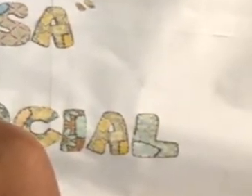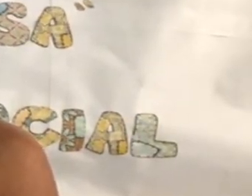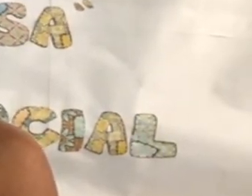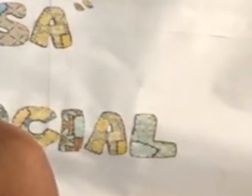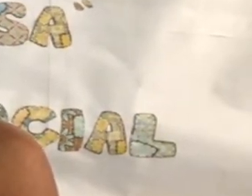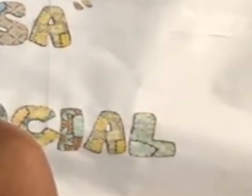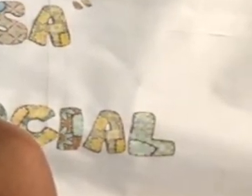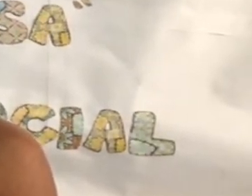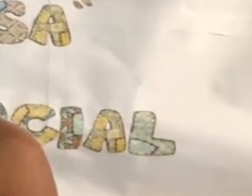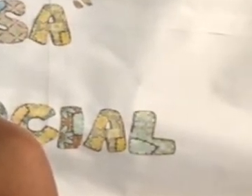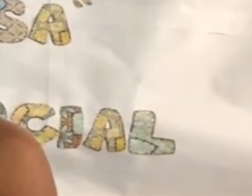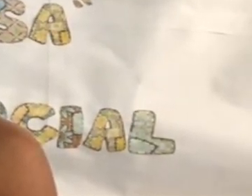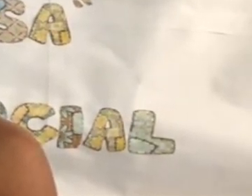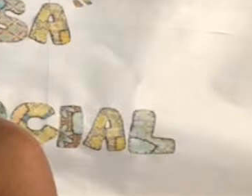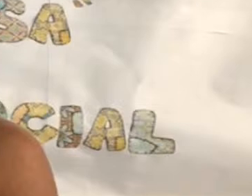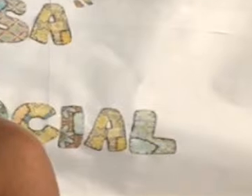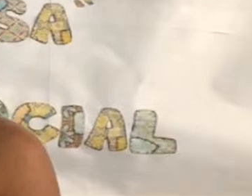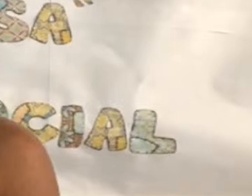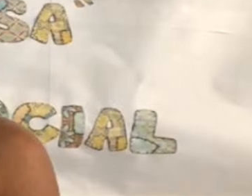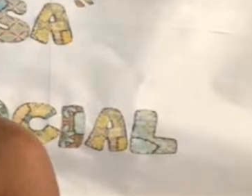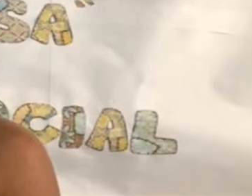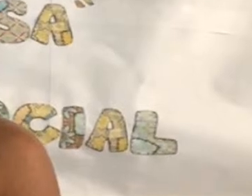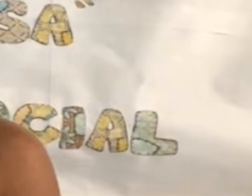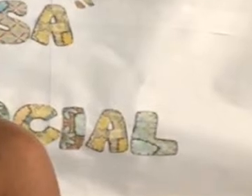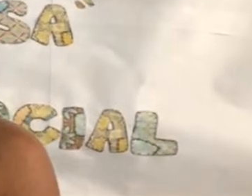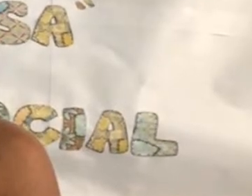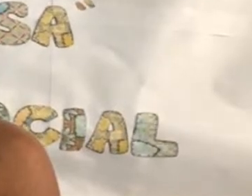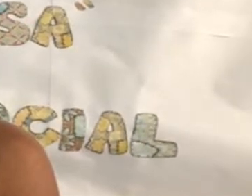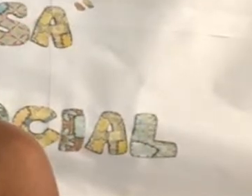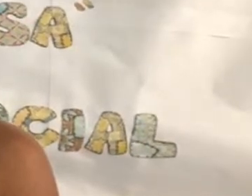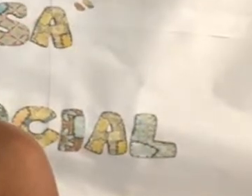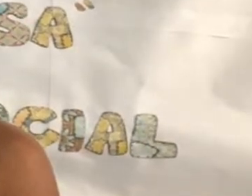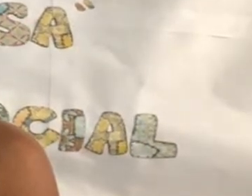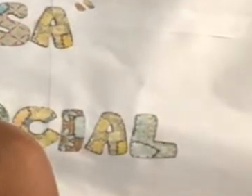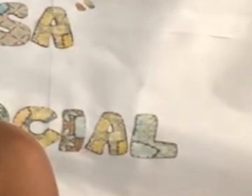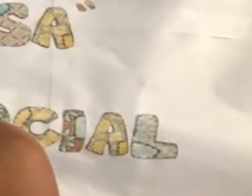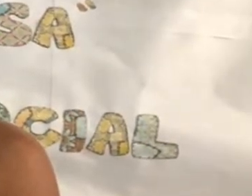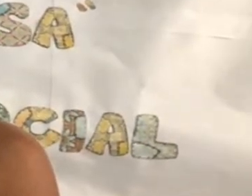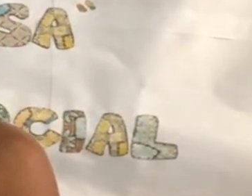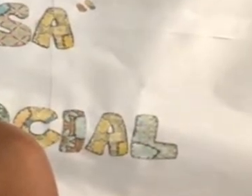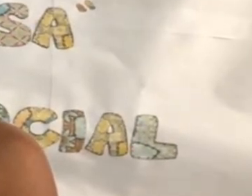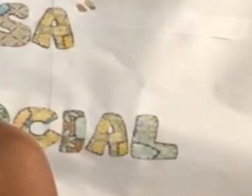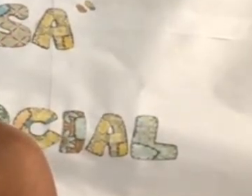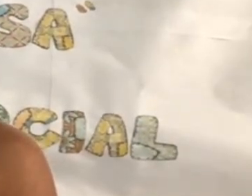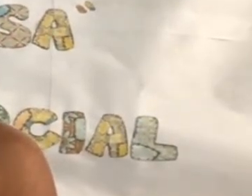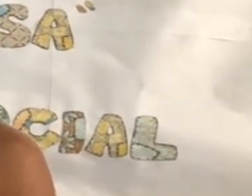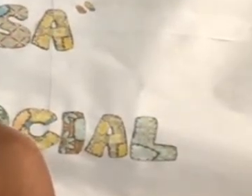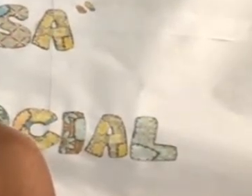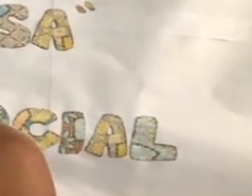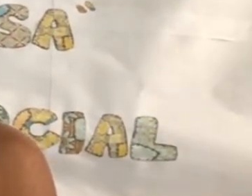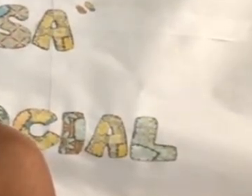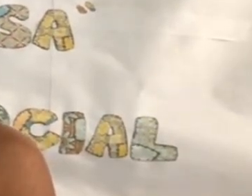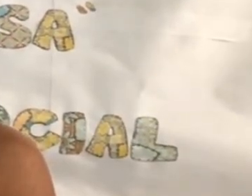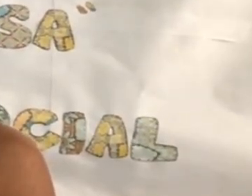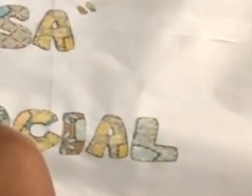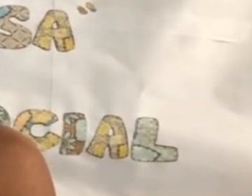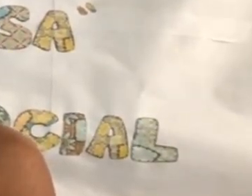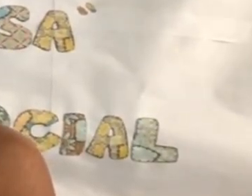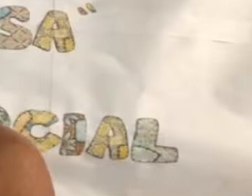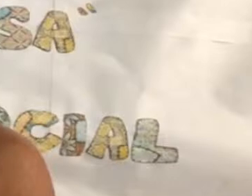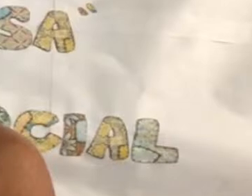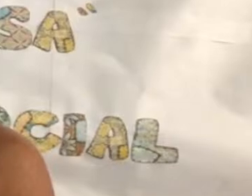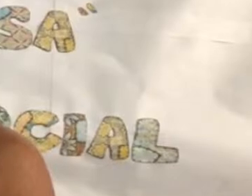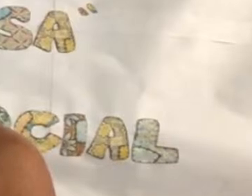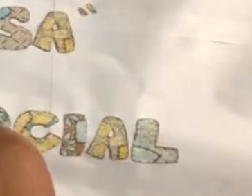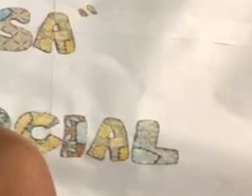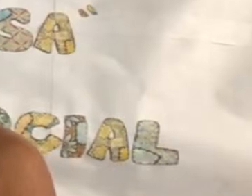eu tenho de aprender a jogar bola também, ó. Não é só vocês. É só vocês que têm dia de jogar bem